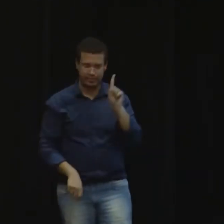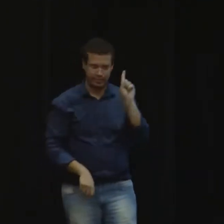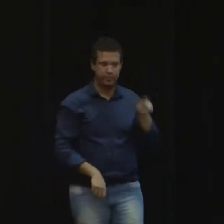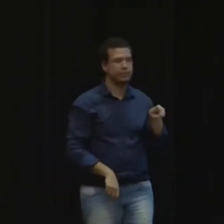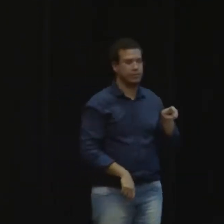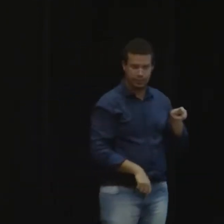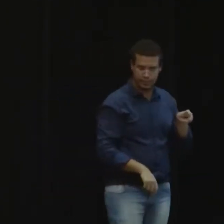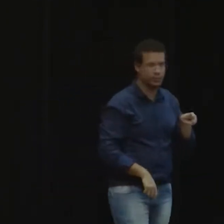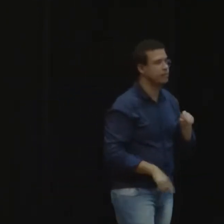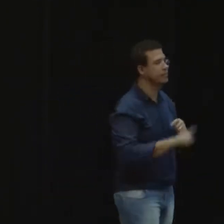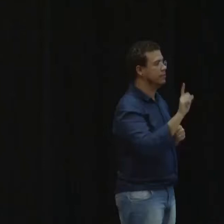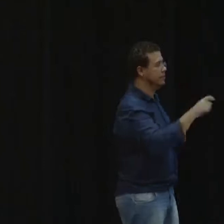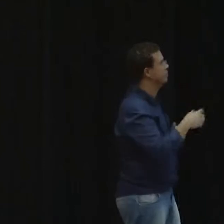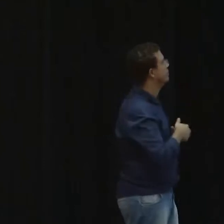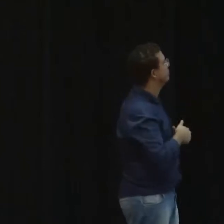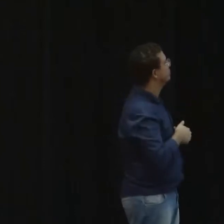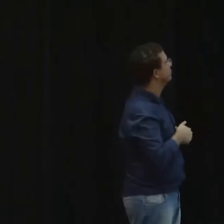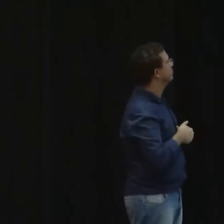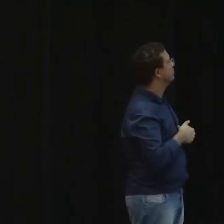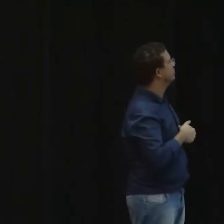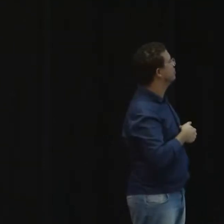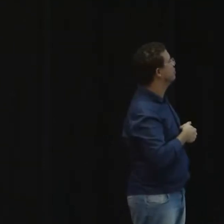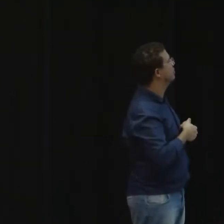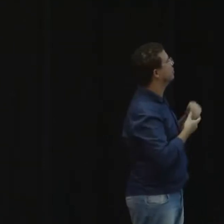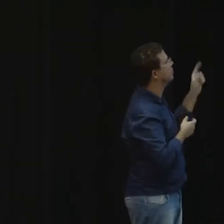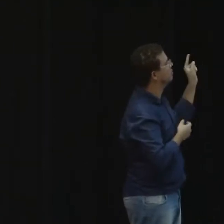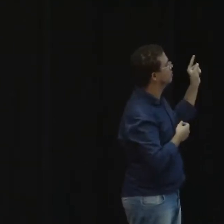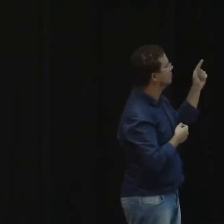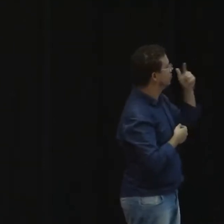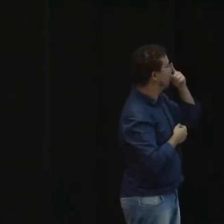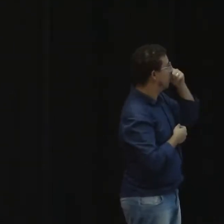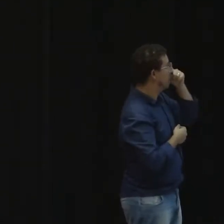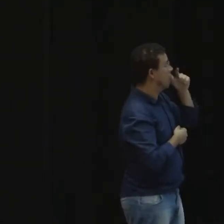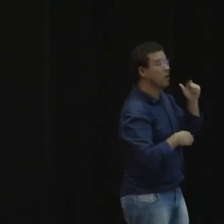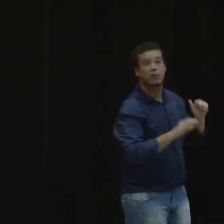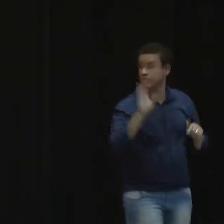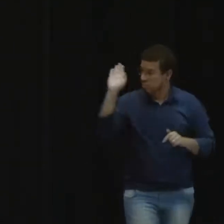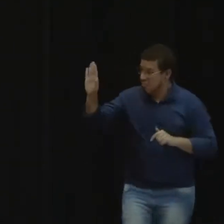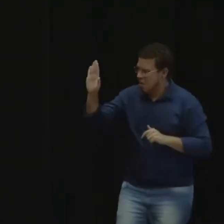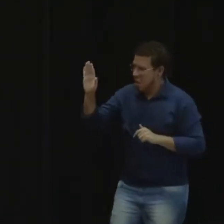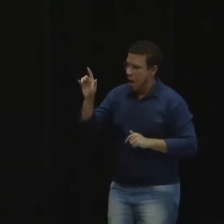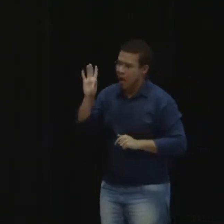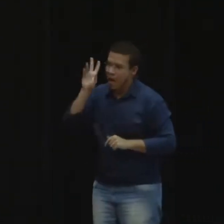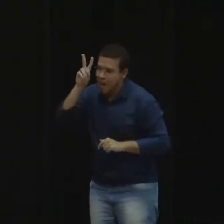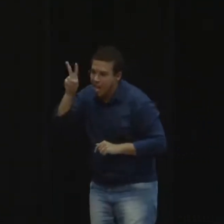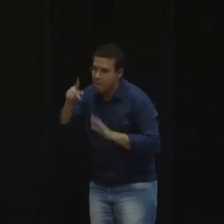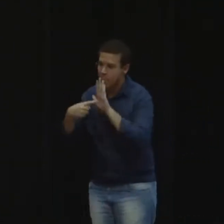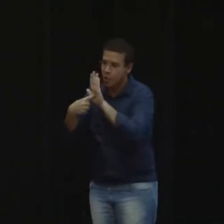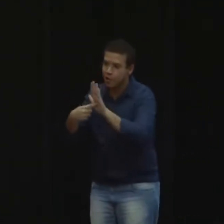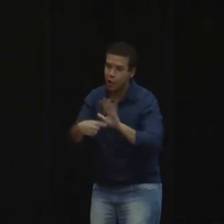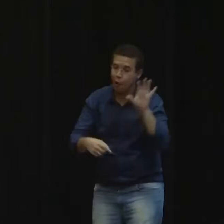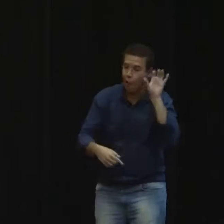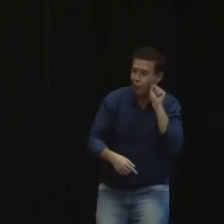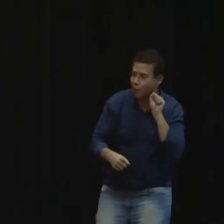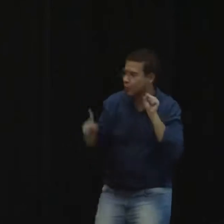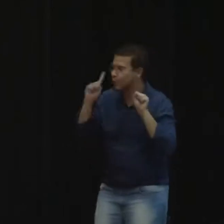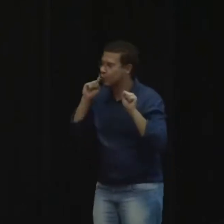a arte constituem a compreensão e o sujeito. Lembram-se que